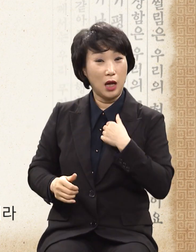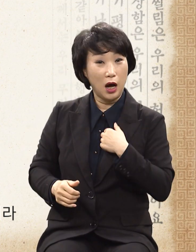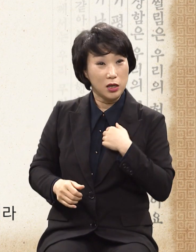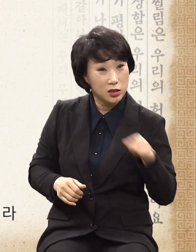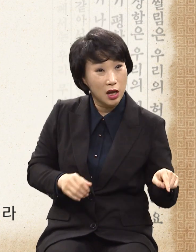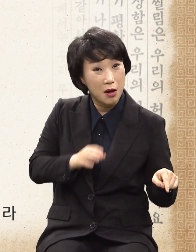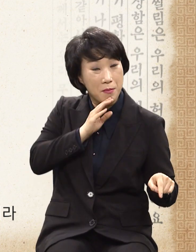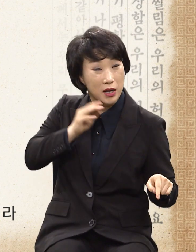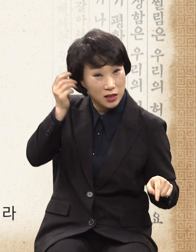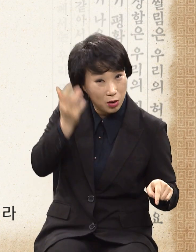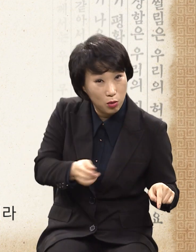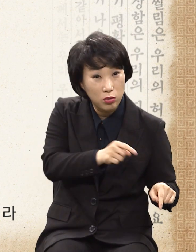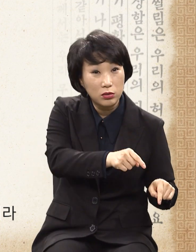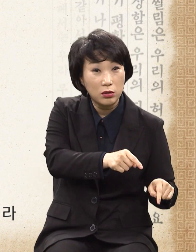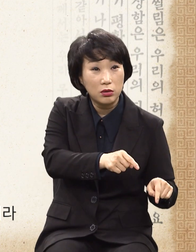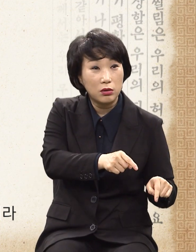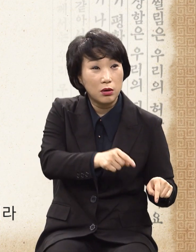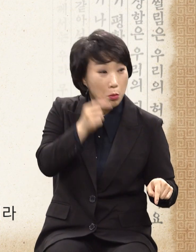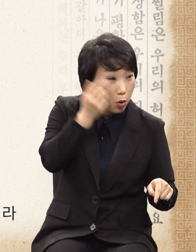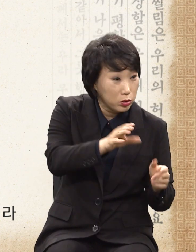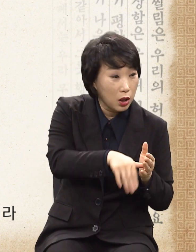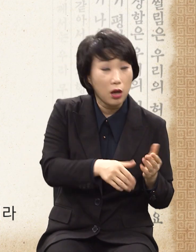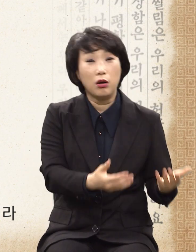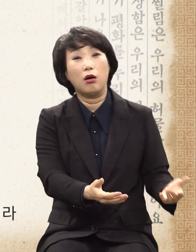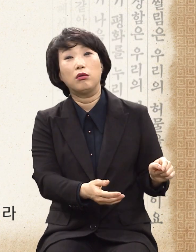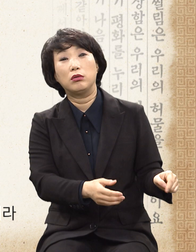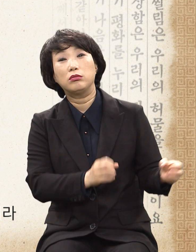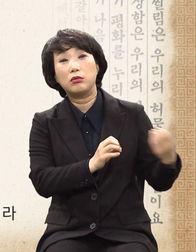사실이 맞느냐? 라고 물을 때